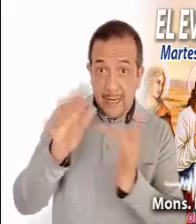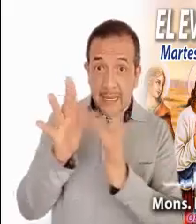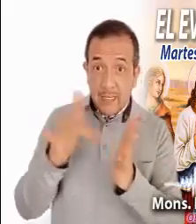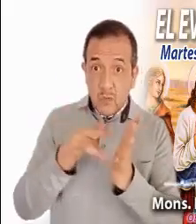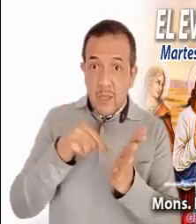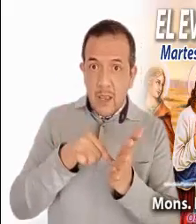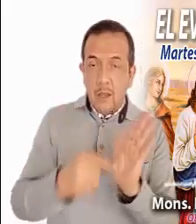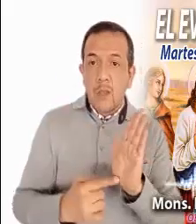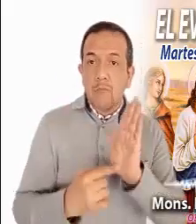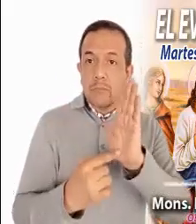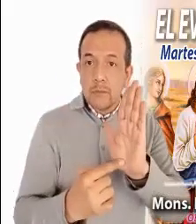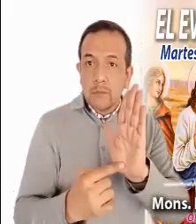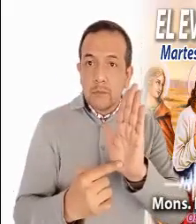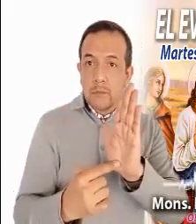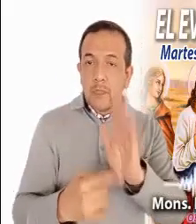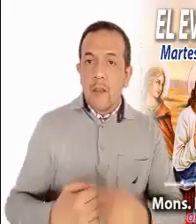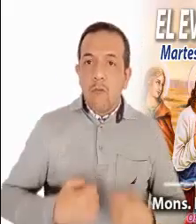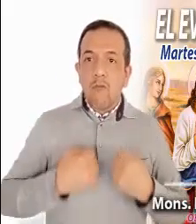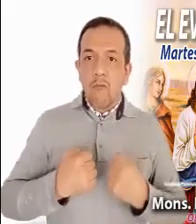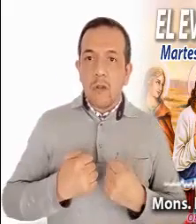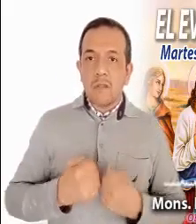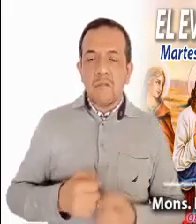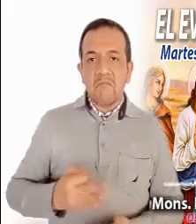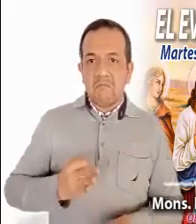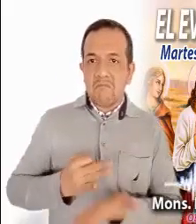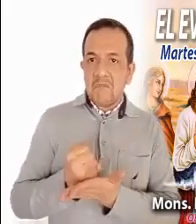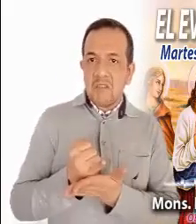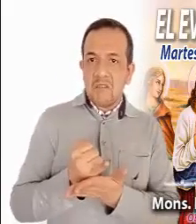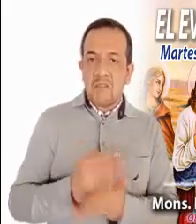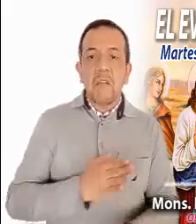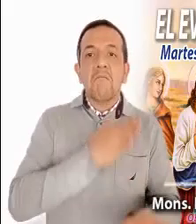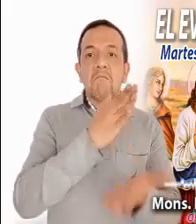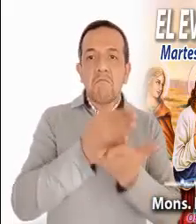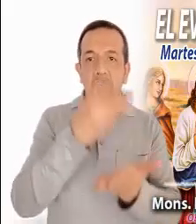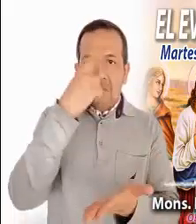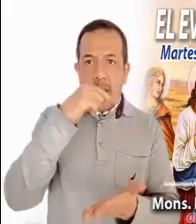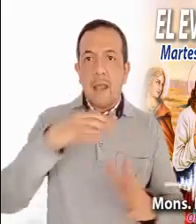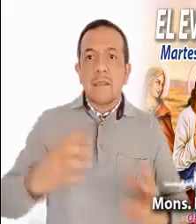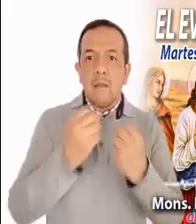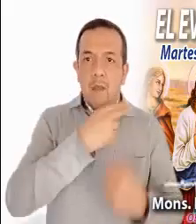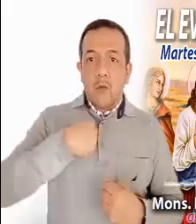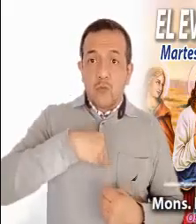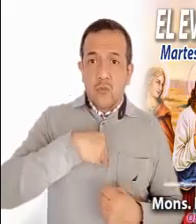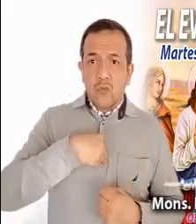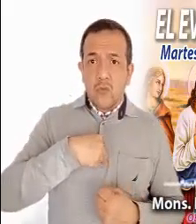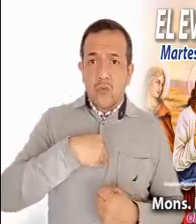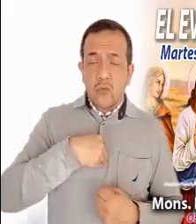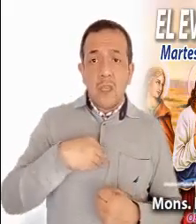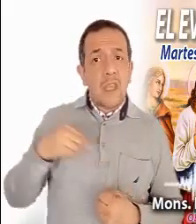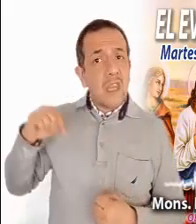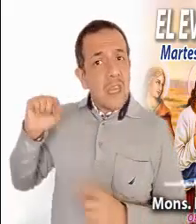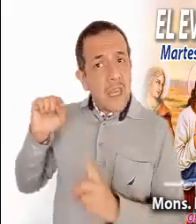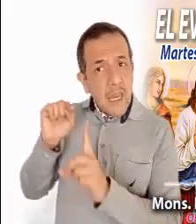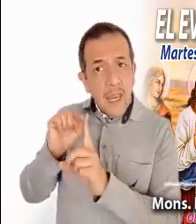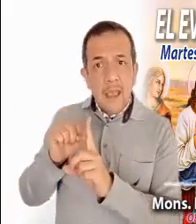su firme determinación para salvarnos. La condena que ha recibido desde Jerusalén no basta para detenerlo en